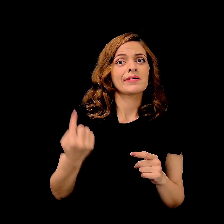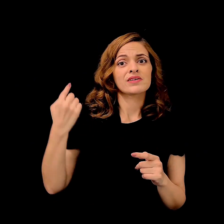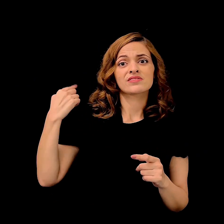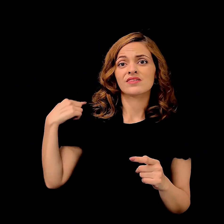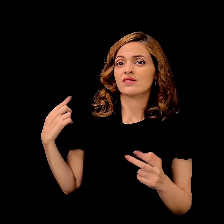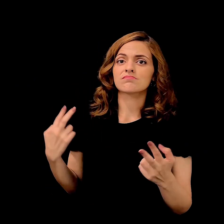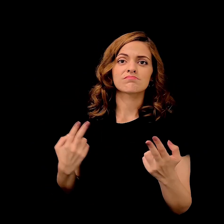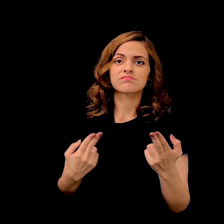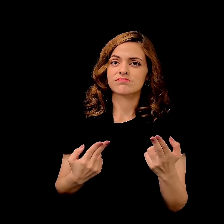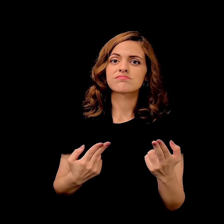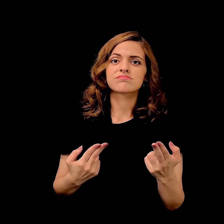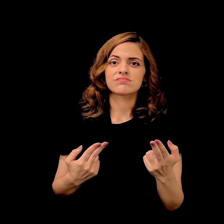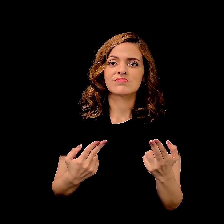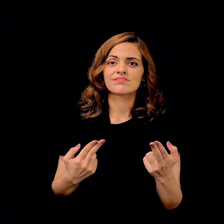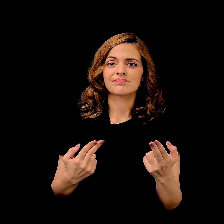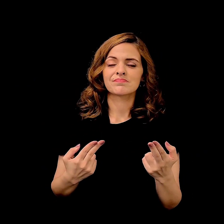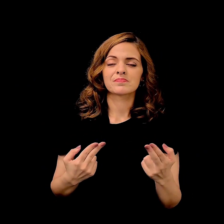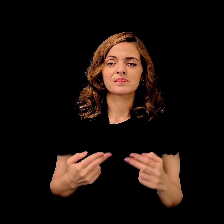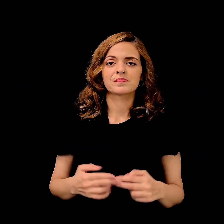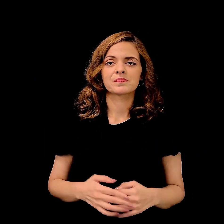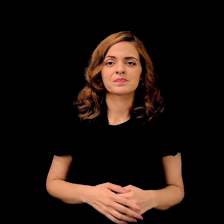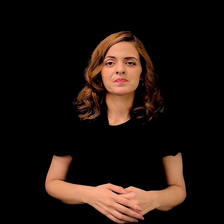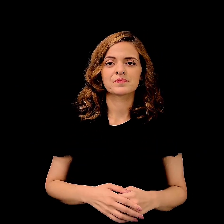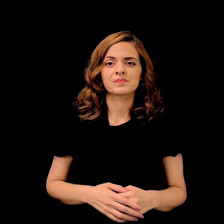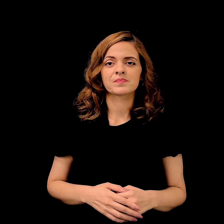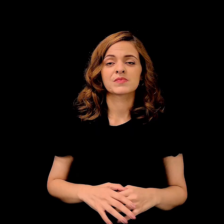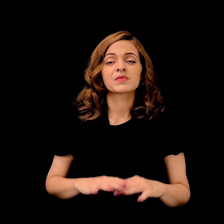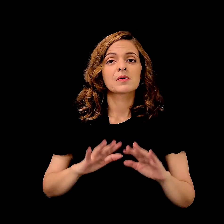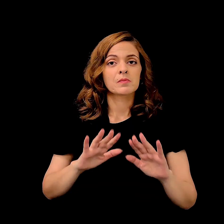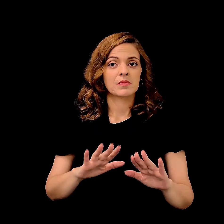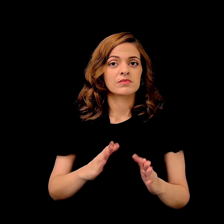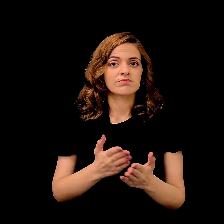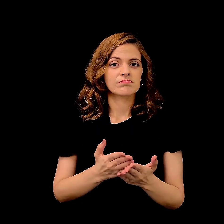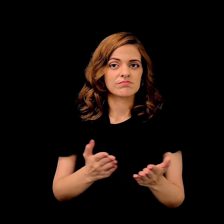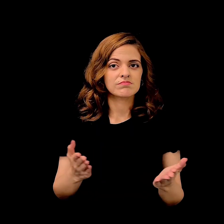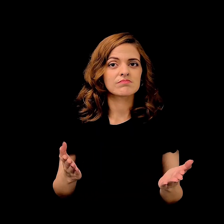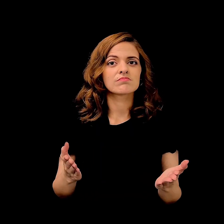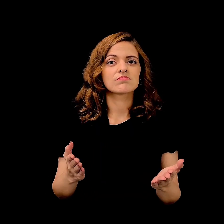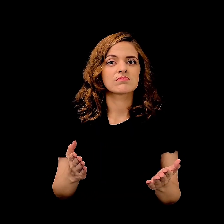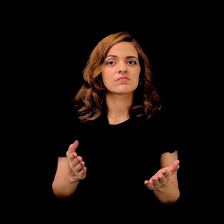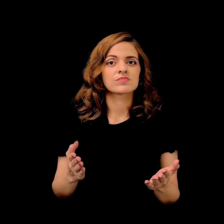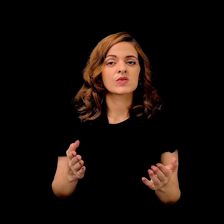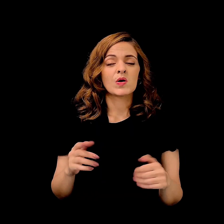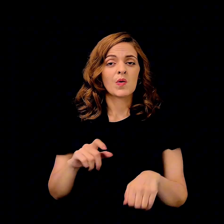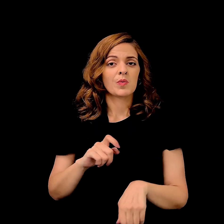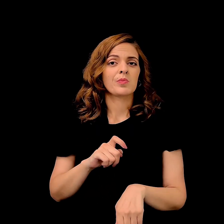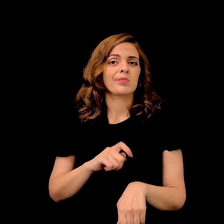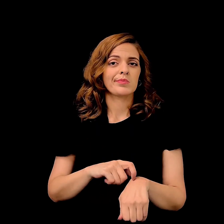situação. Mas, desde o momento em que nós